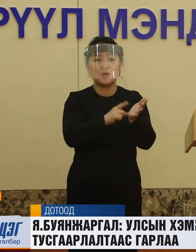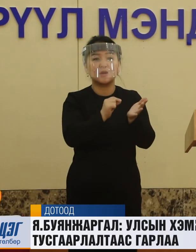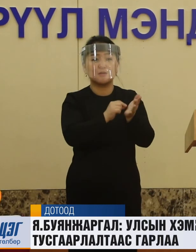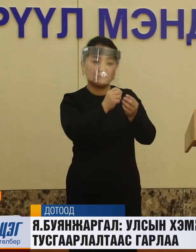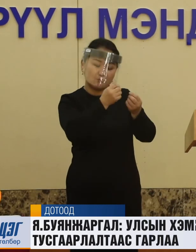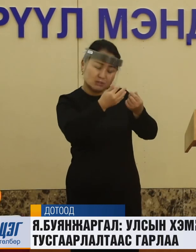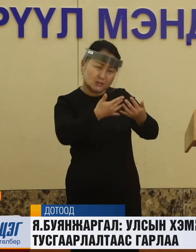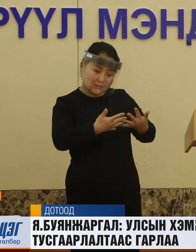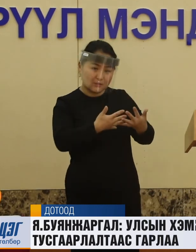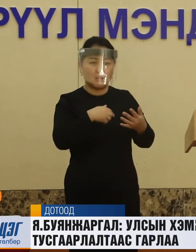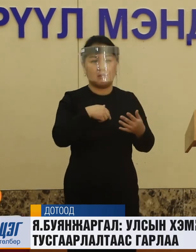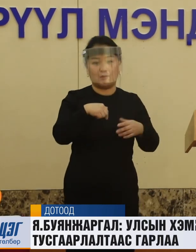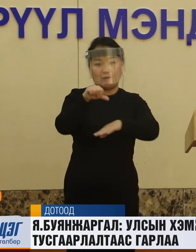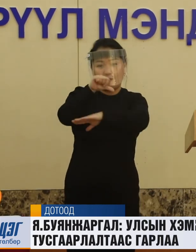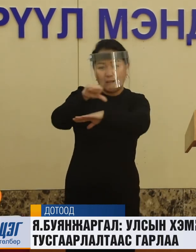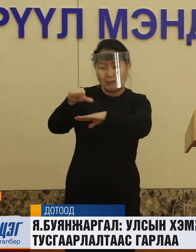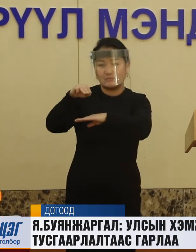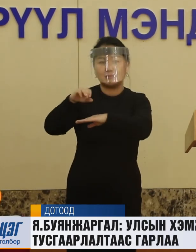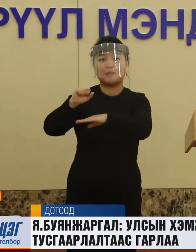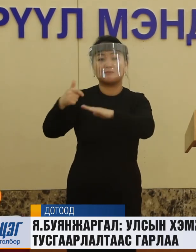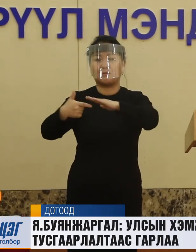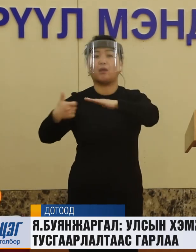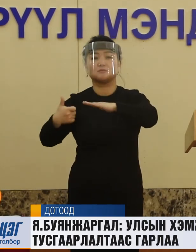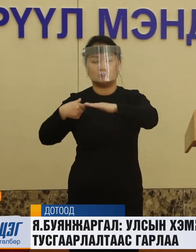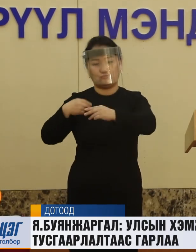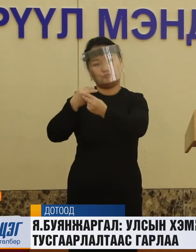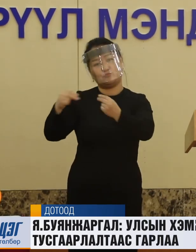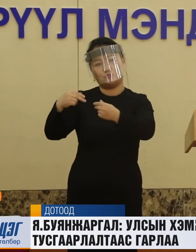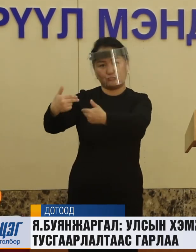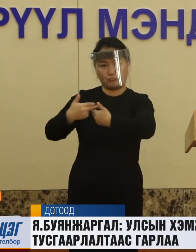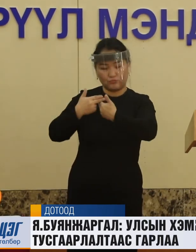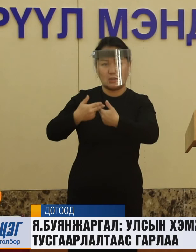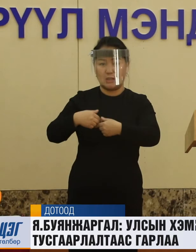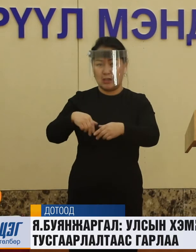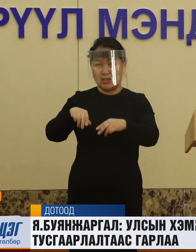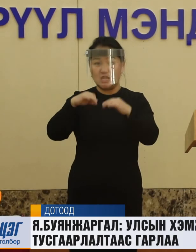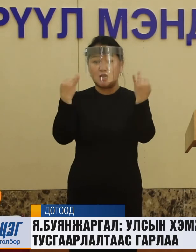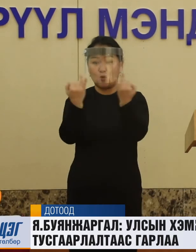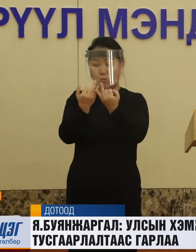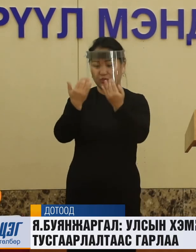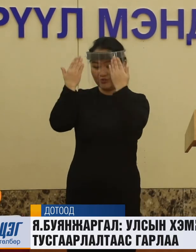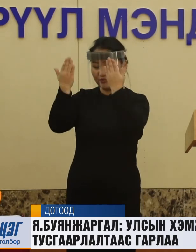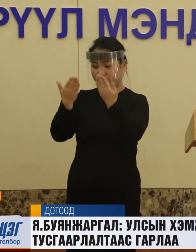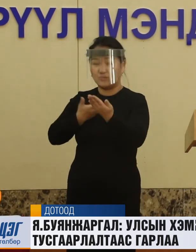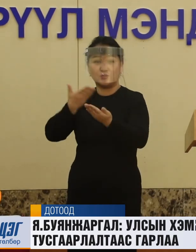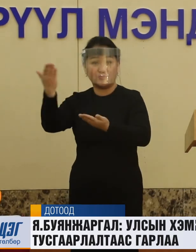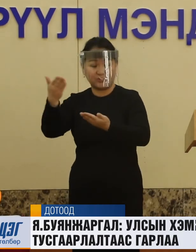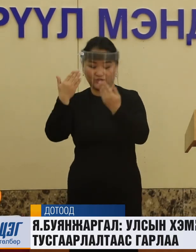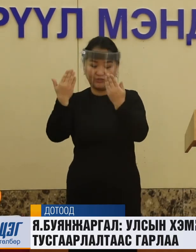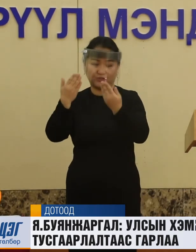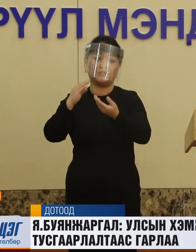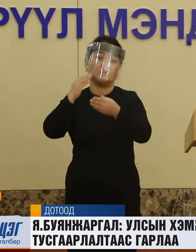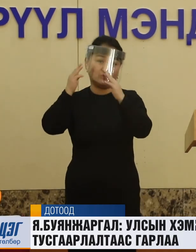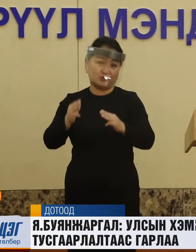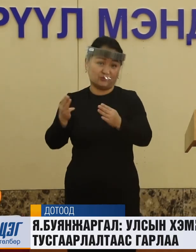гайл нэмүүртгийн татвараас төлөөлөх энэ асуудлыг бид засгийн газрын хурлаанд хэлцүүл шийдвэрлүүлж байна. За